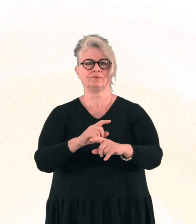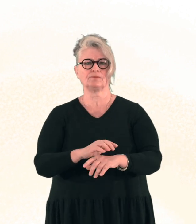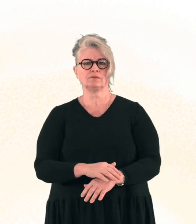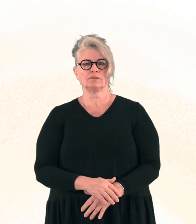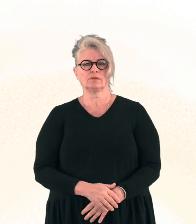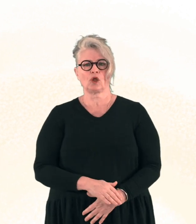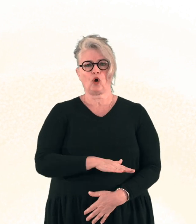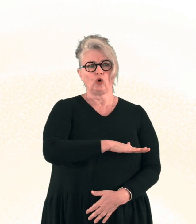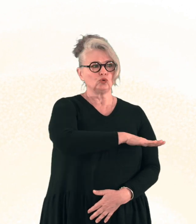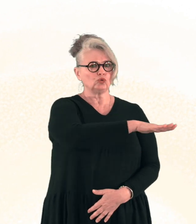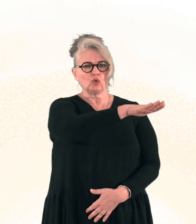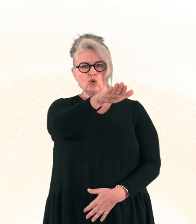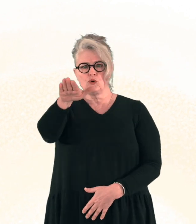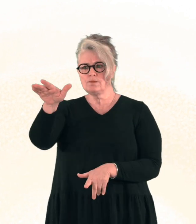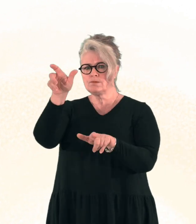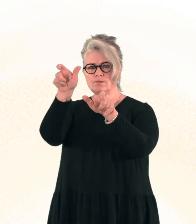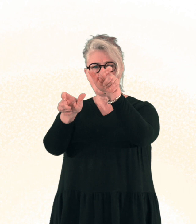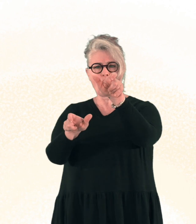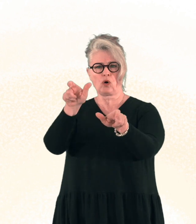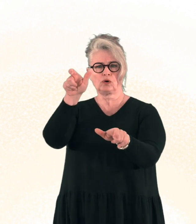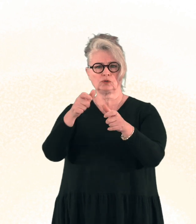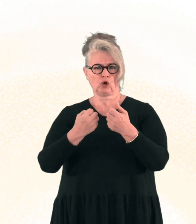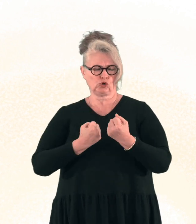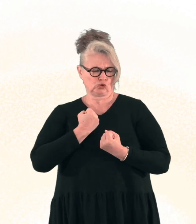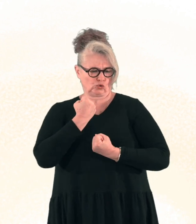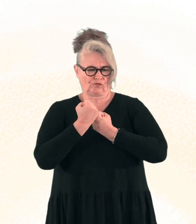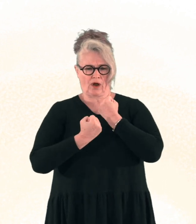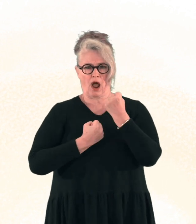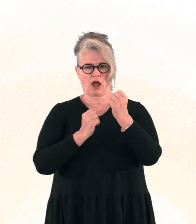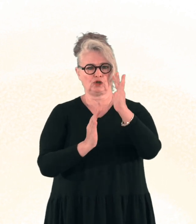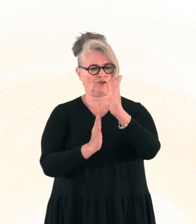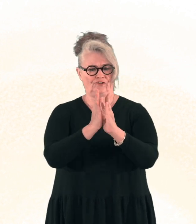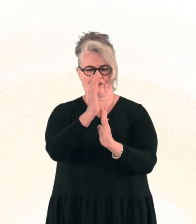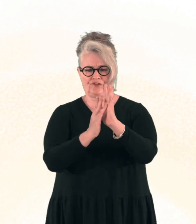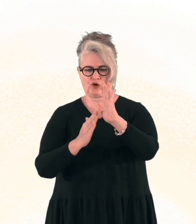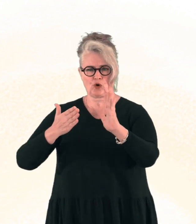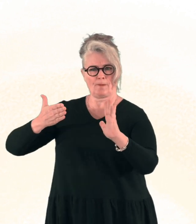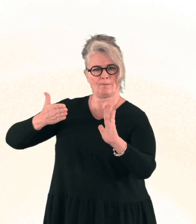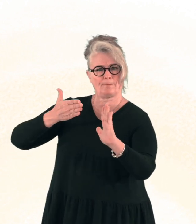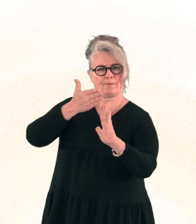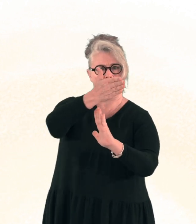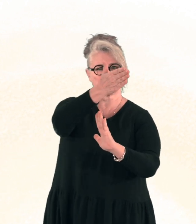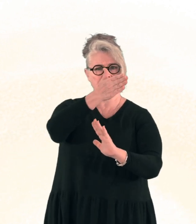feu tout le monde passera par le feu de la souffrance et recevra du sel pour devenir